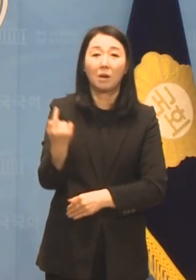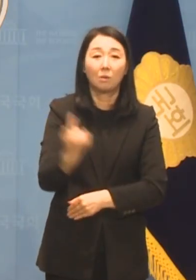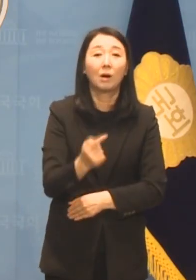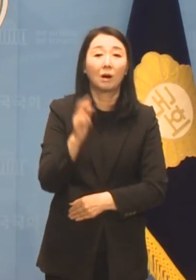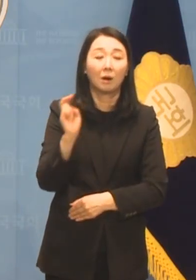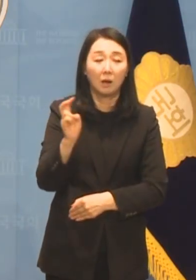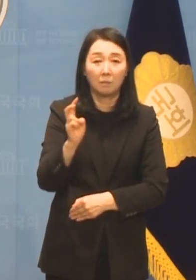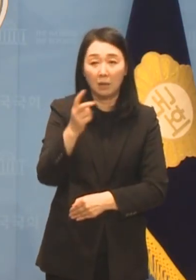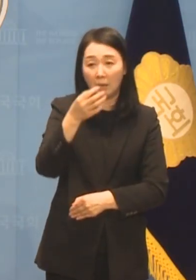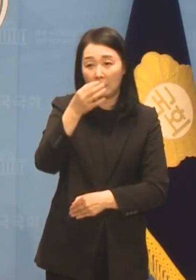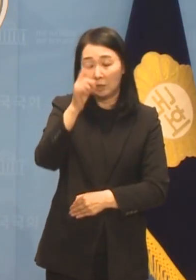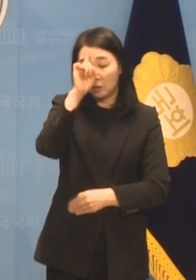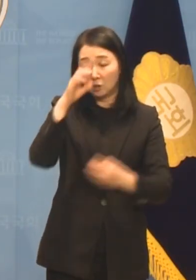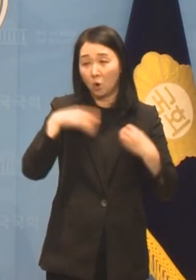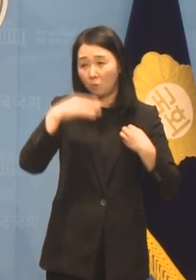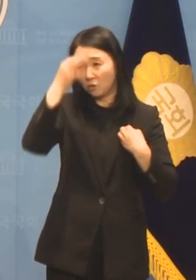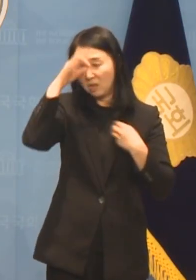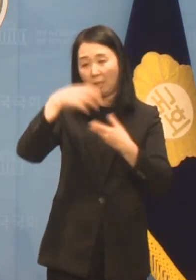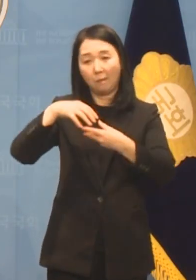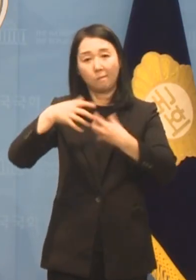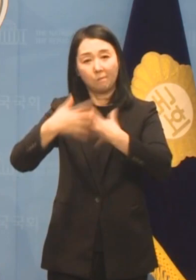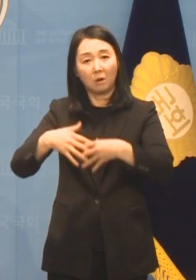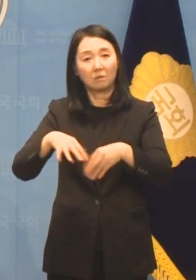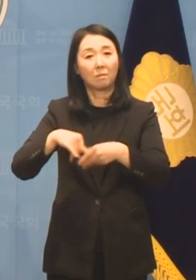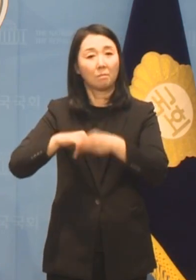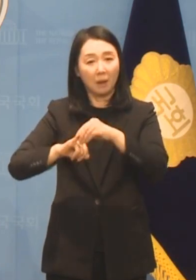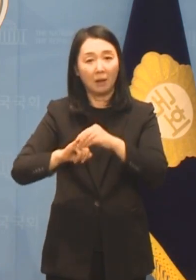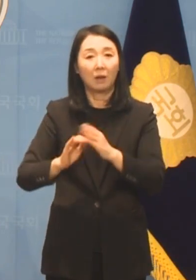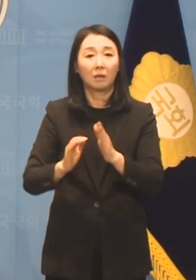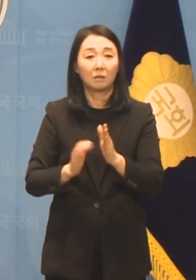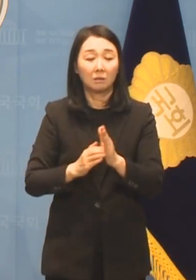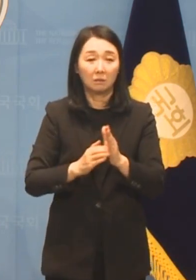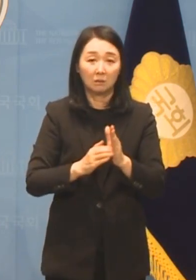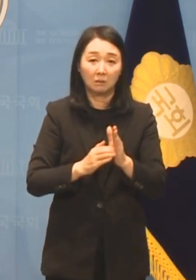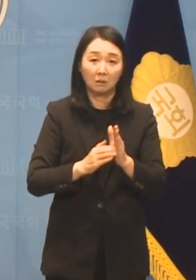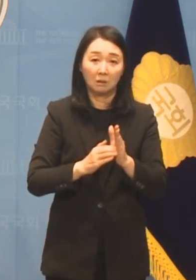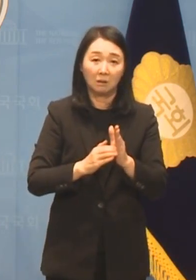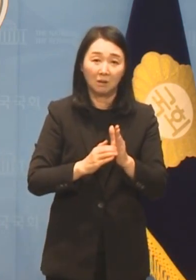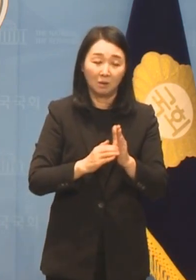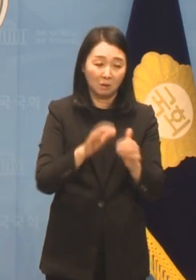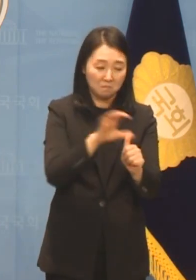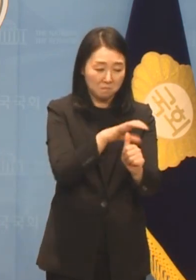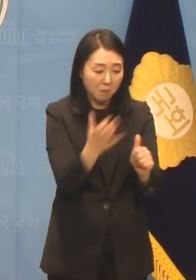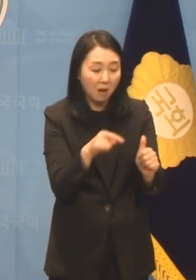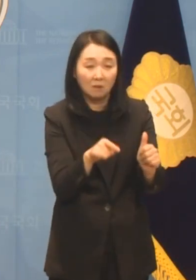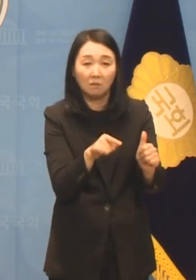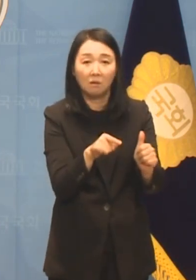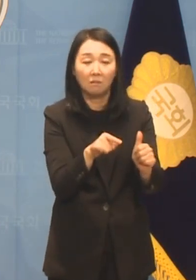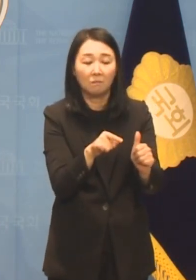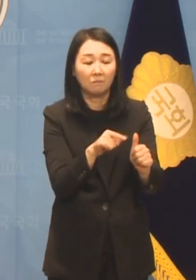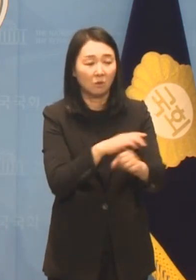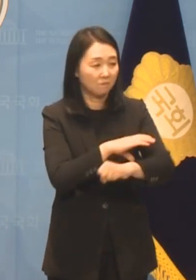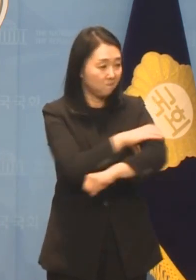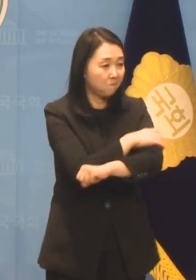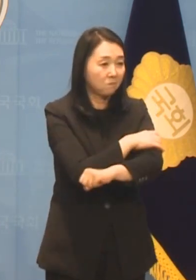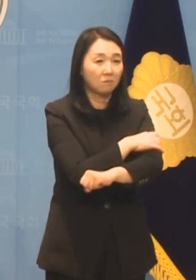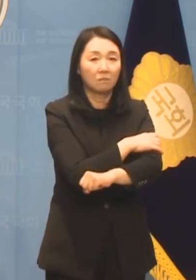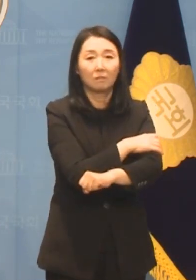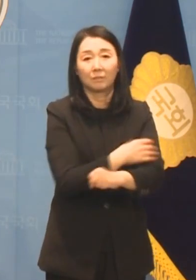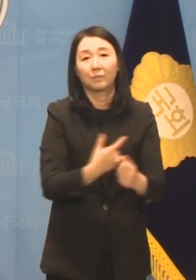기능이 정지된 정부가 대규모 규제 완화 정책을 결정하는 것은 명백한 월권이라고 볼 수밖에